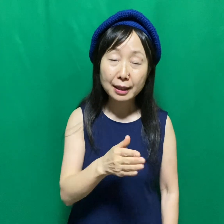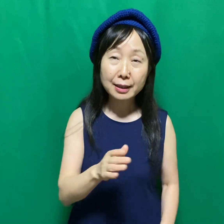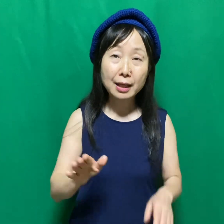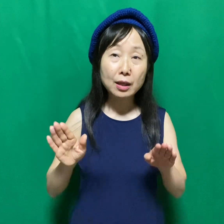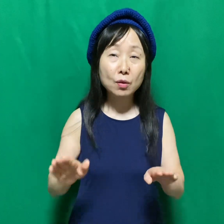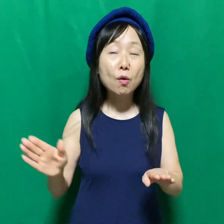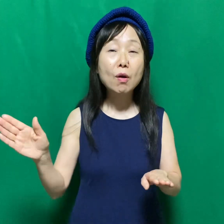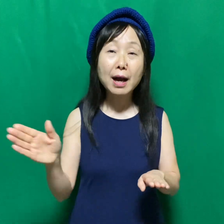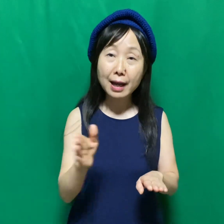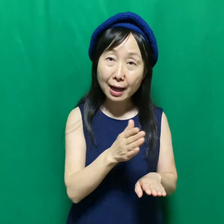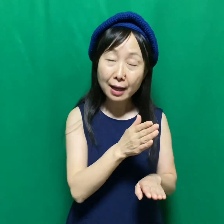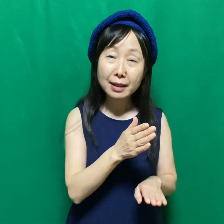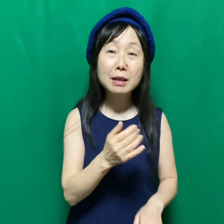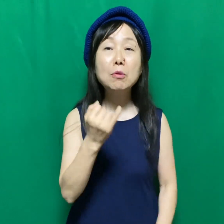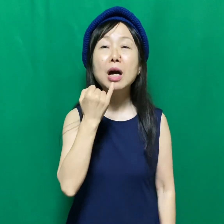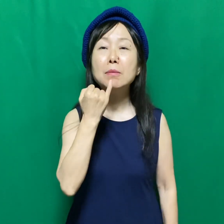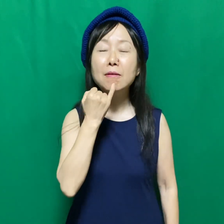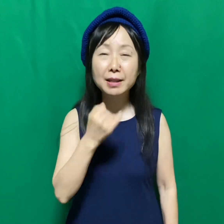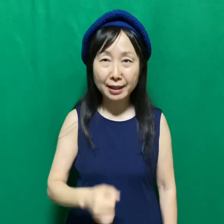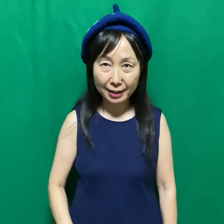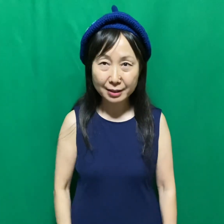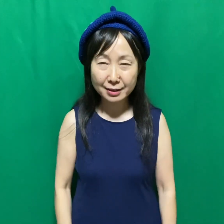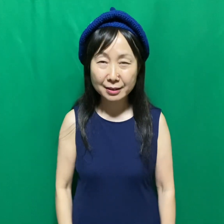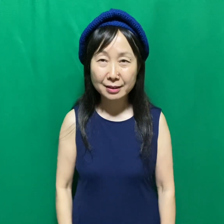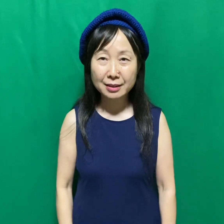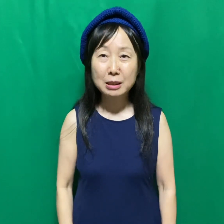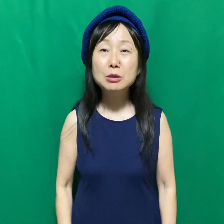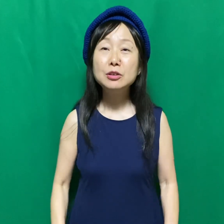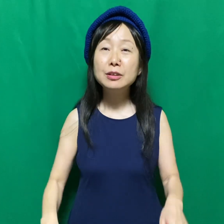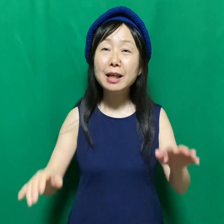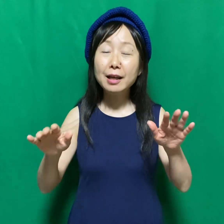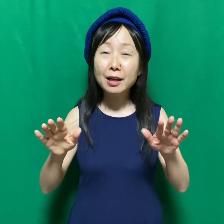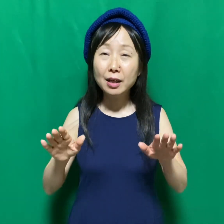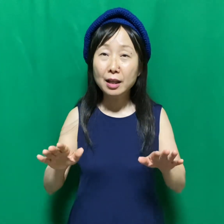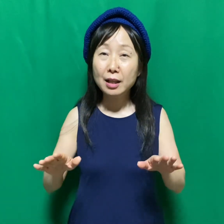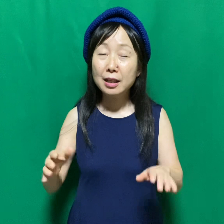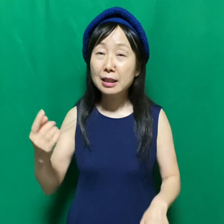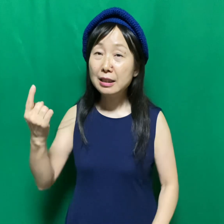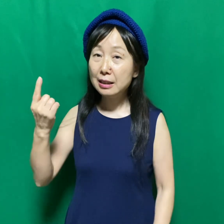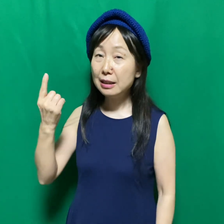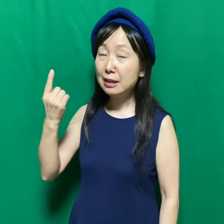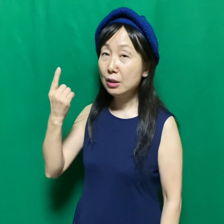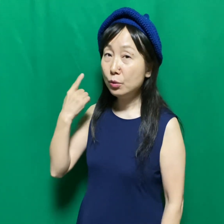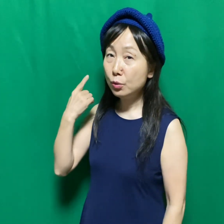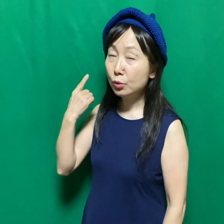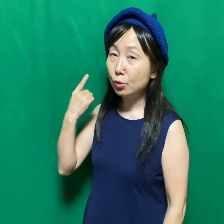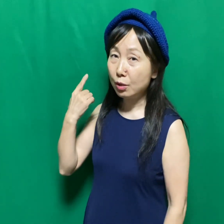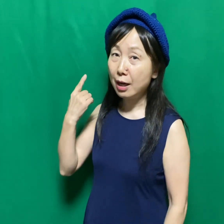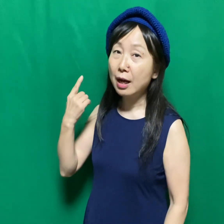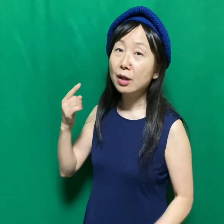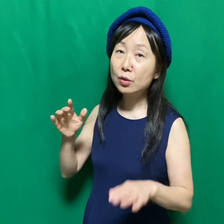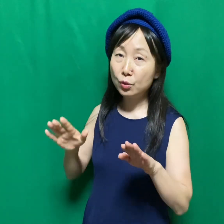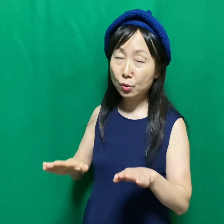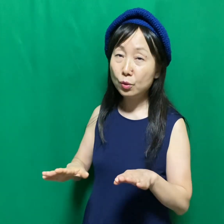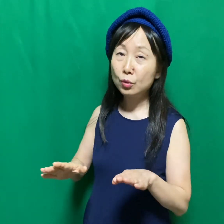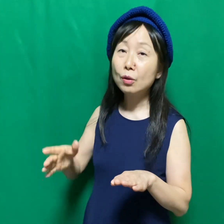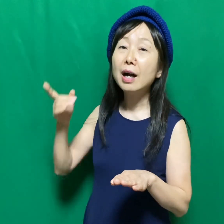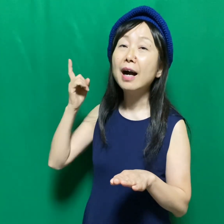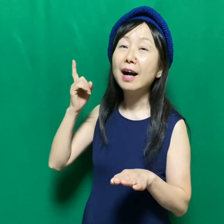、今日からでも構わないです。一応ね、昨日とか今日とか明